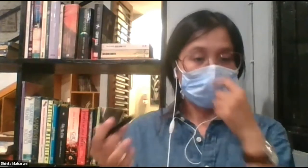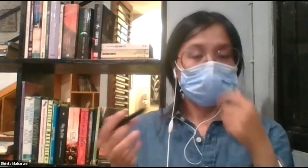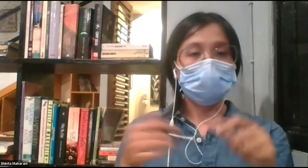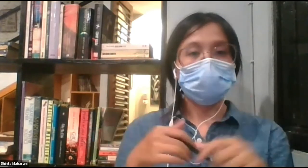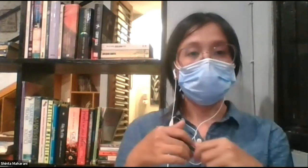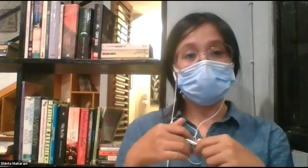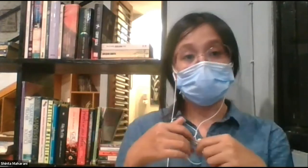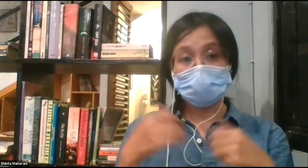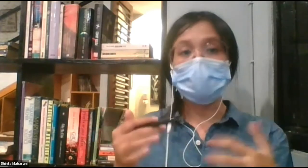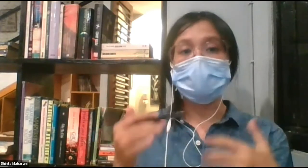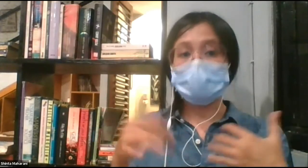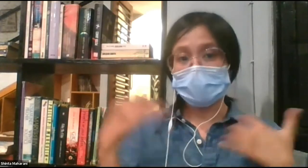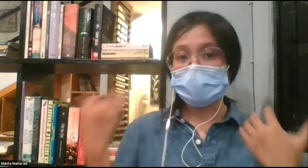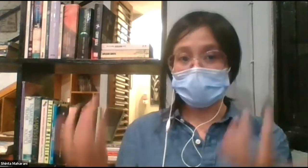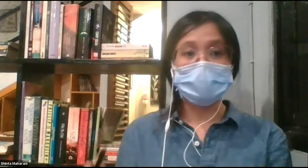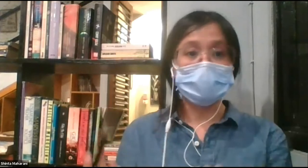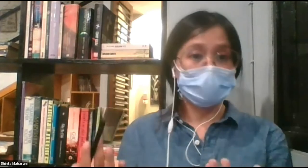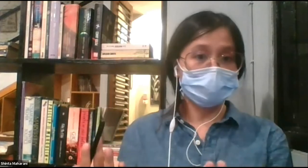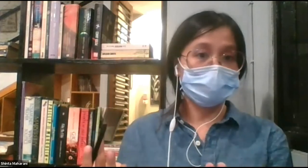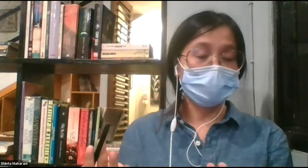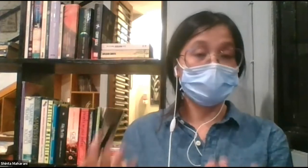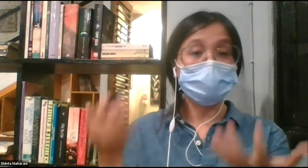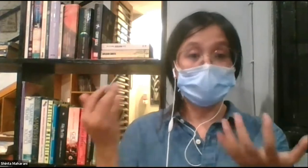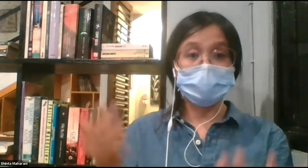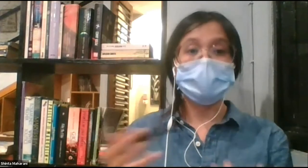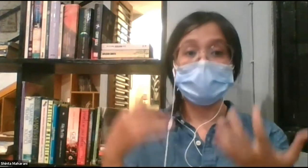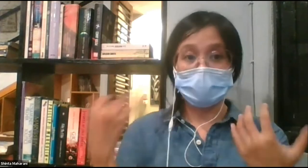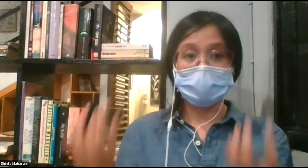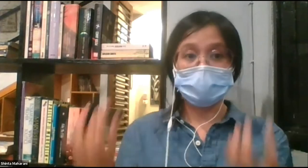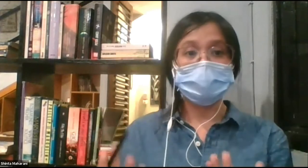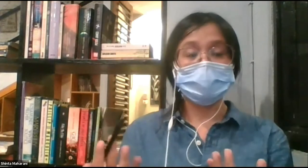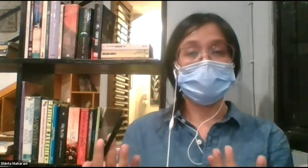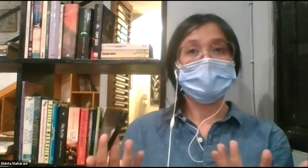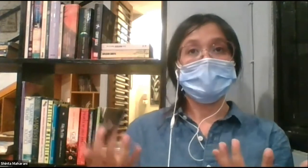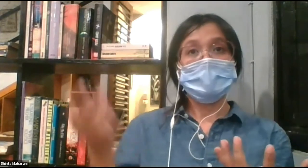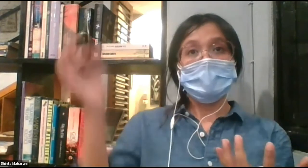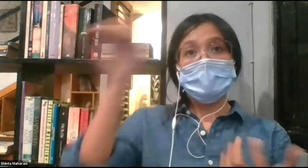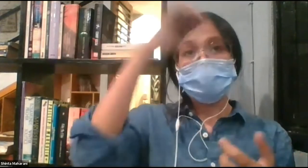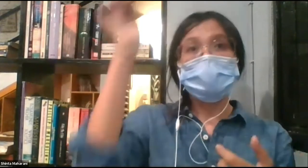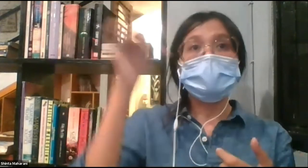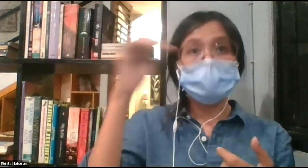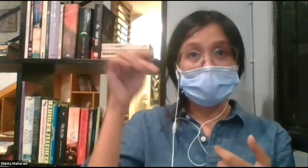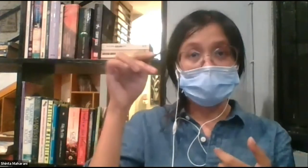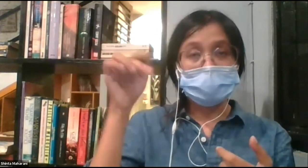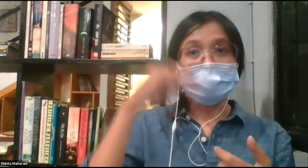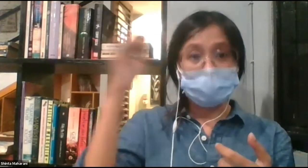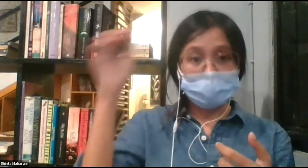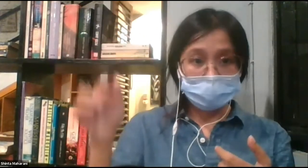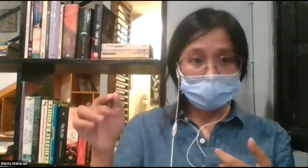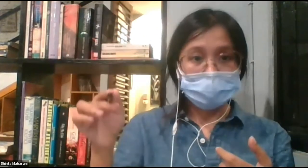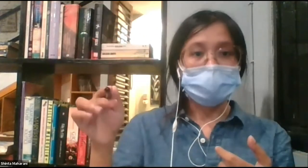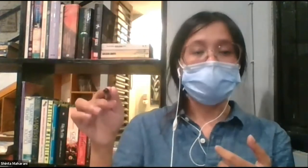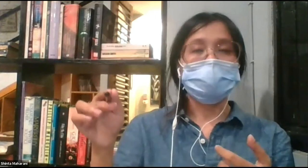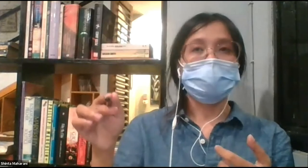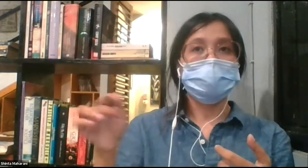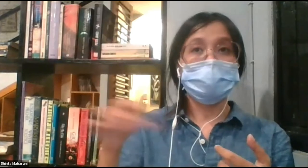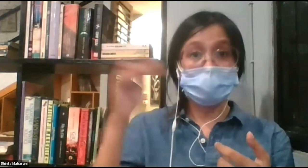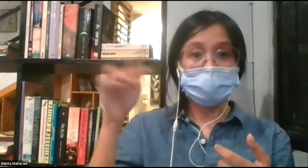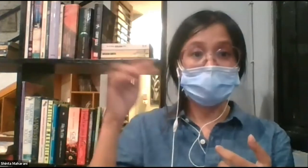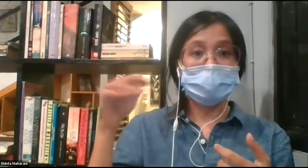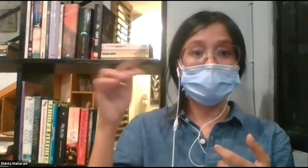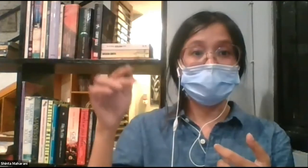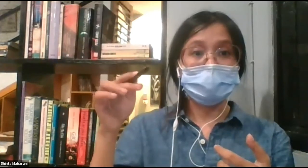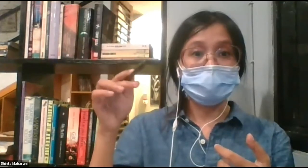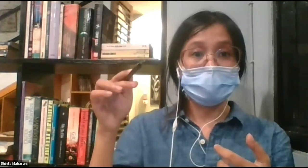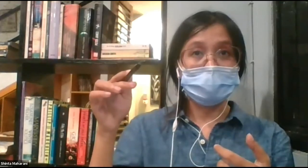liputan, sebelum kita wawancara dengan narasumber. Tentu saja ada analisisnya. untuk menjawab hipotesis.